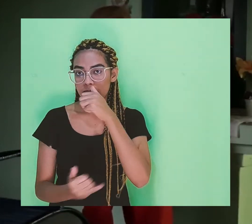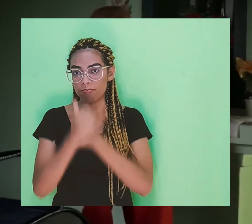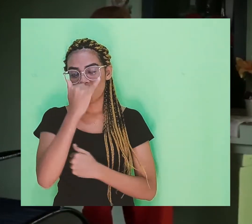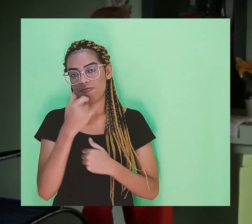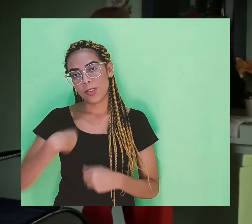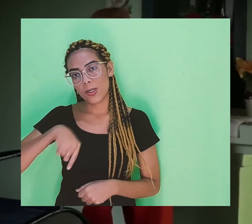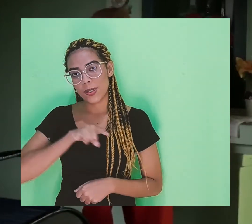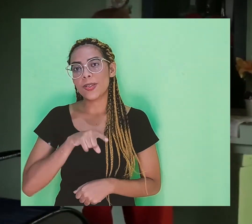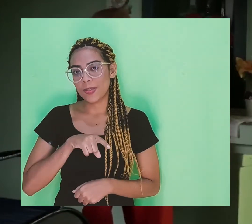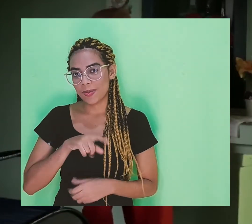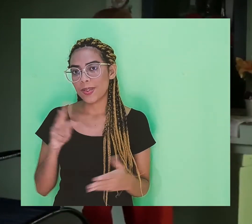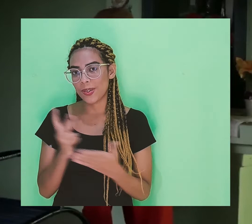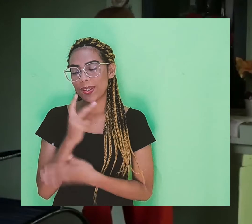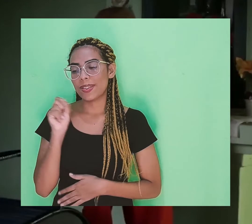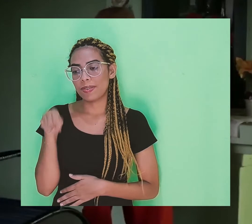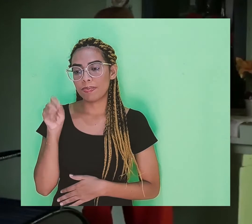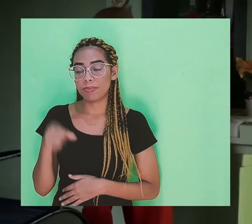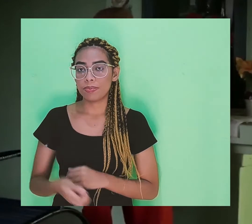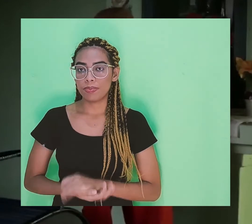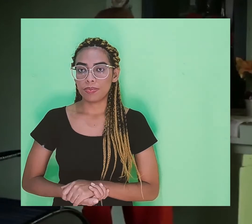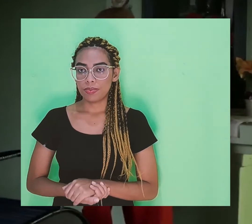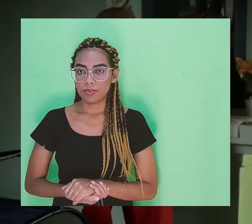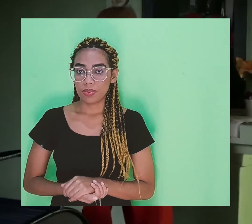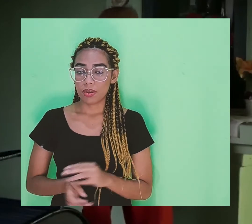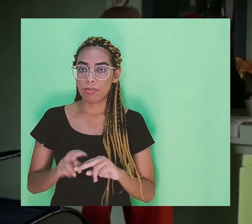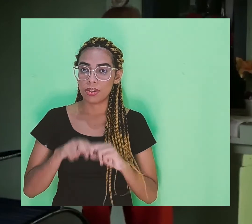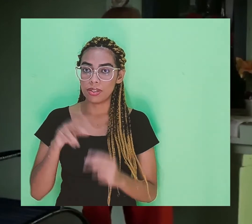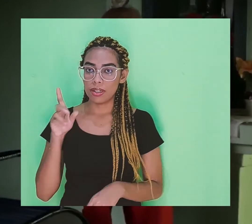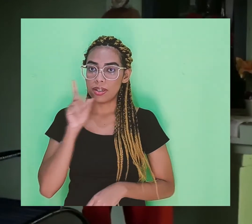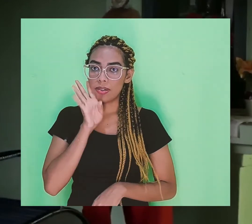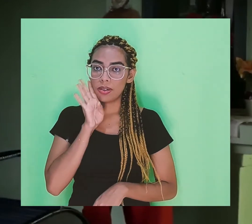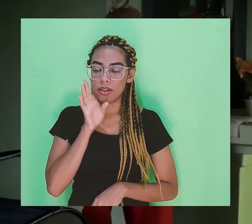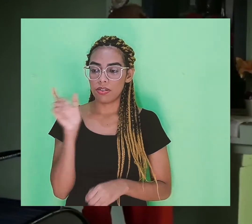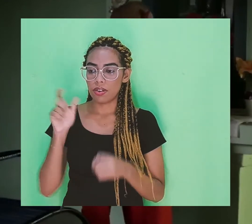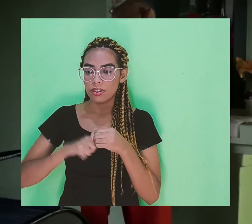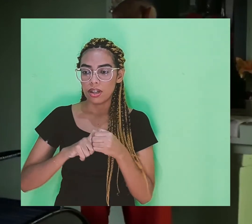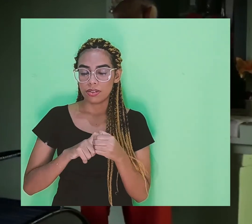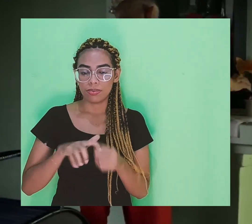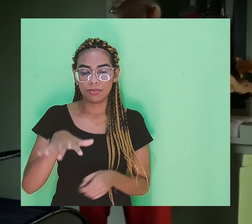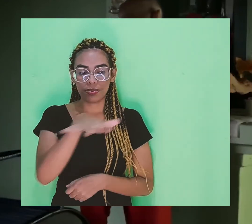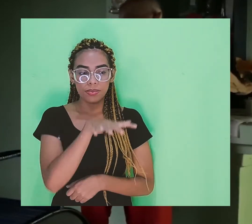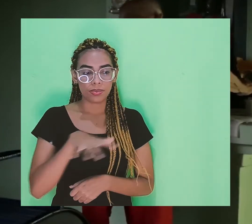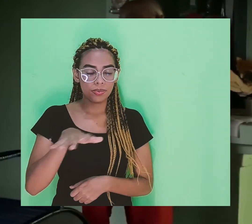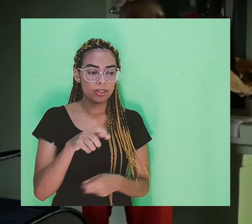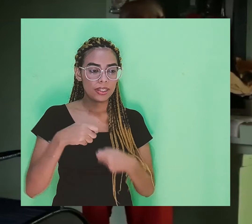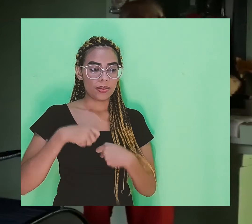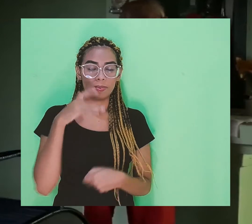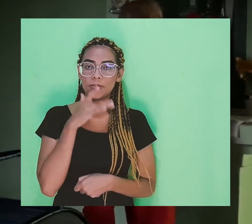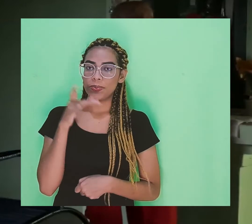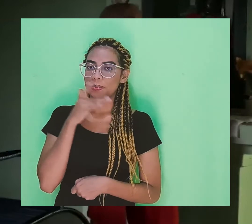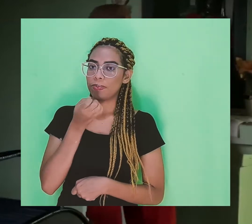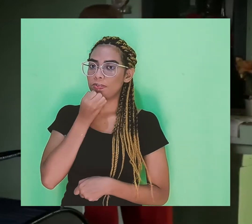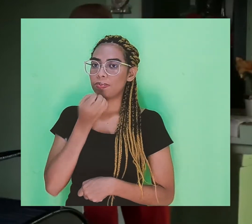né? É massa isso. E é massa revisitar esses lugares, é gostoso ver isso.